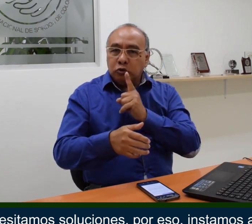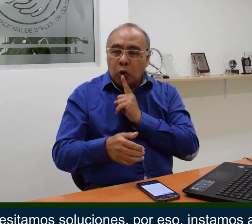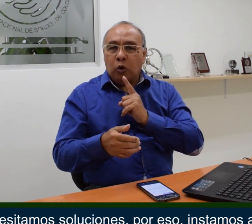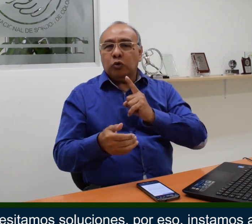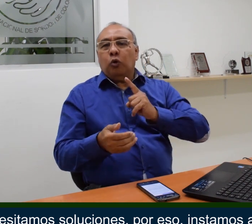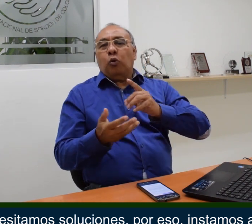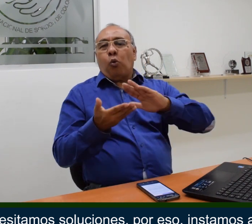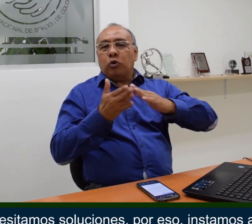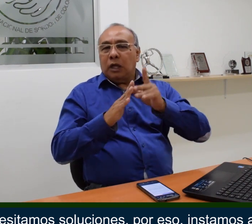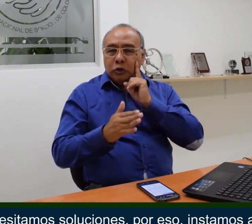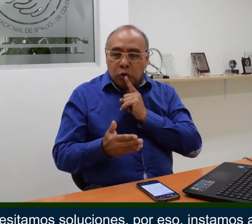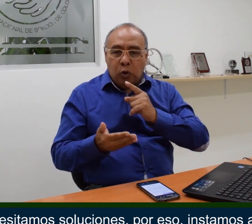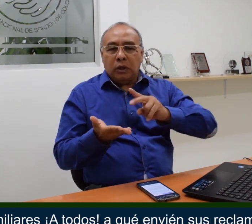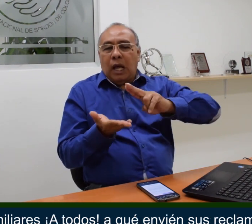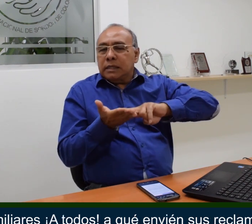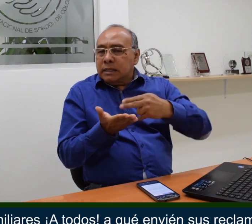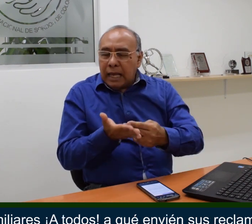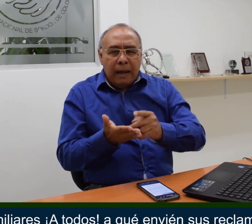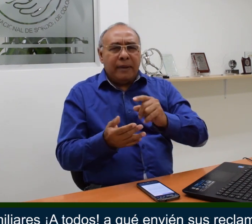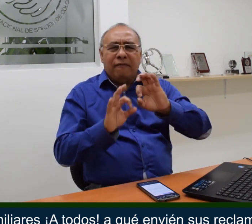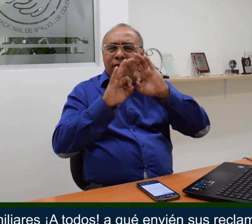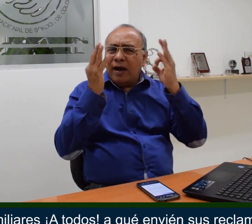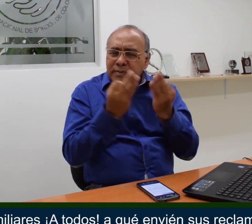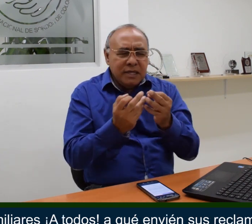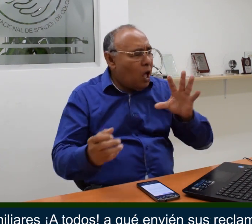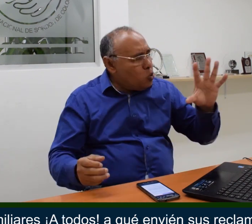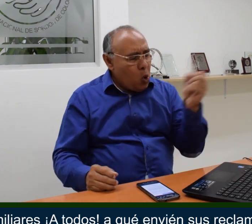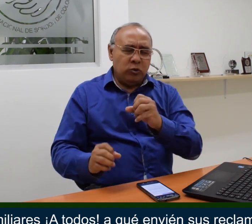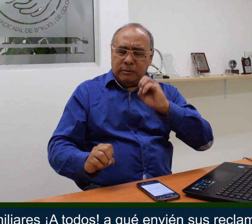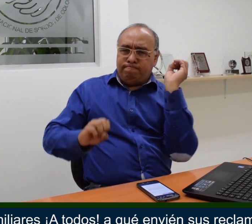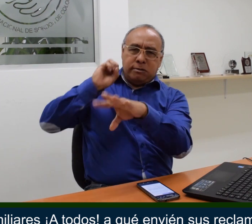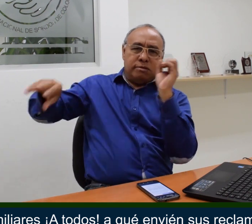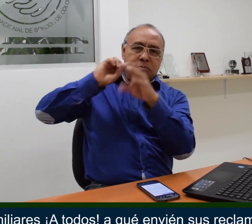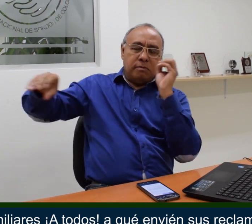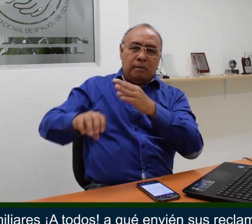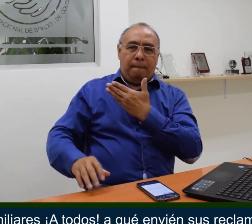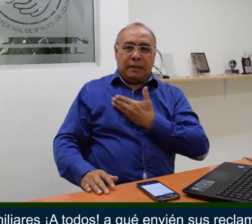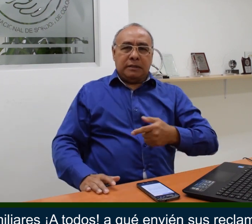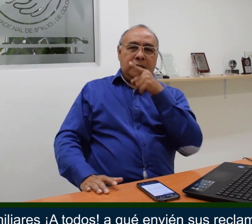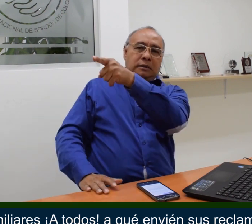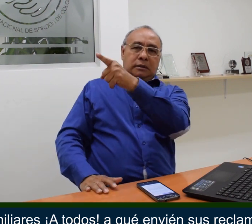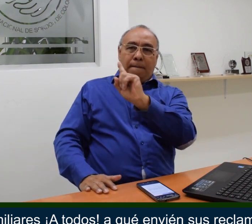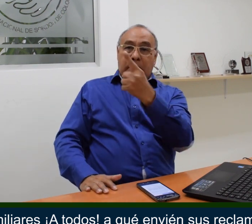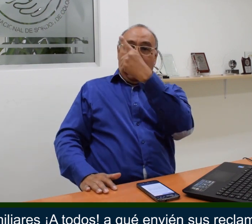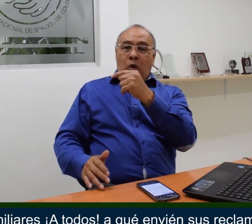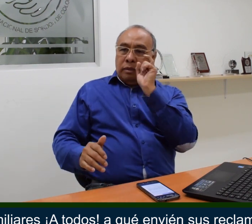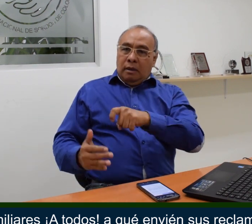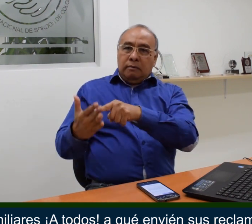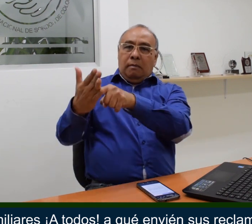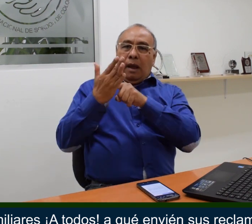sordos, comunidad sorda, intérpretes, familiares, a todos, a que envíen sus reclamos a la presidencia, que debe dar el